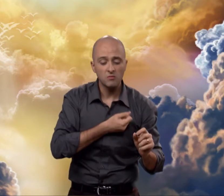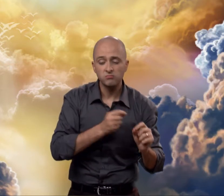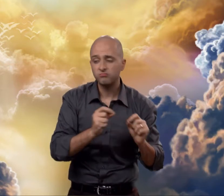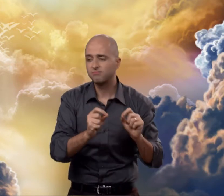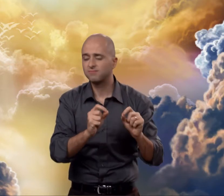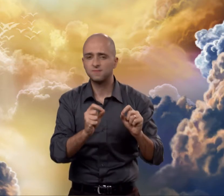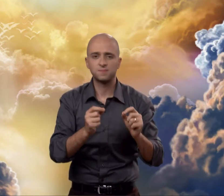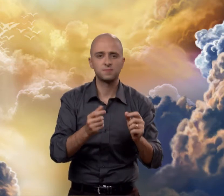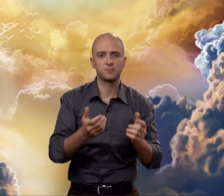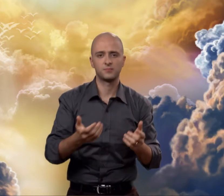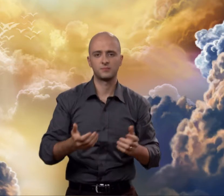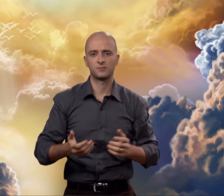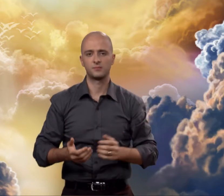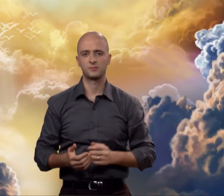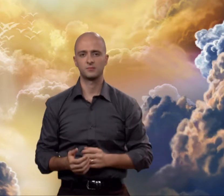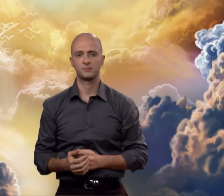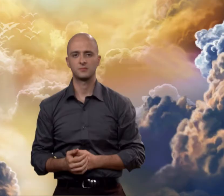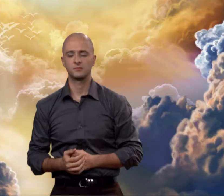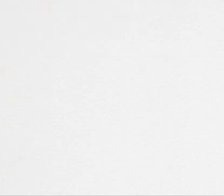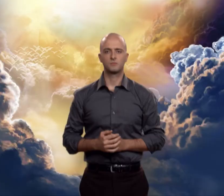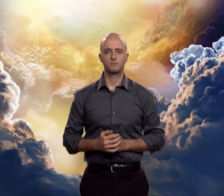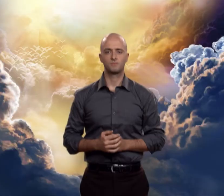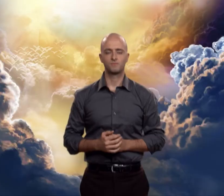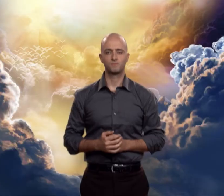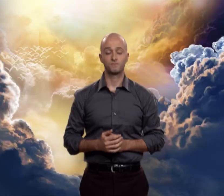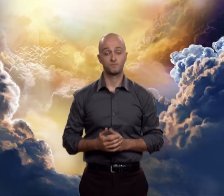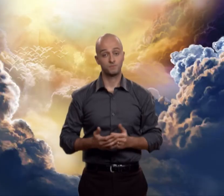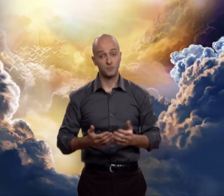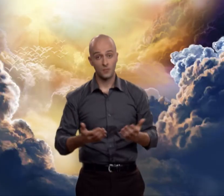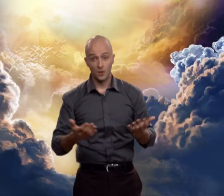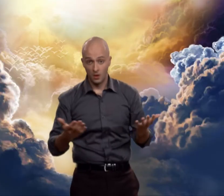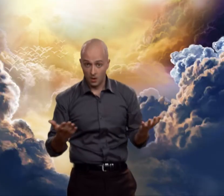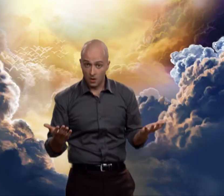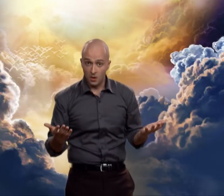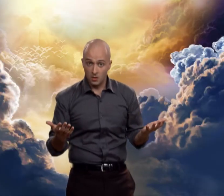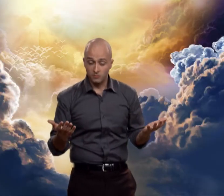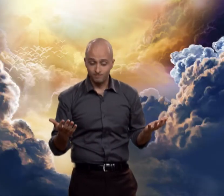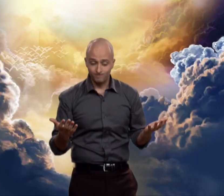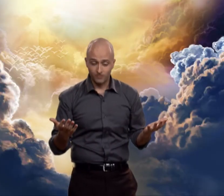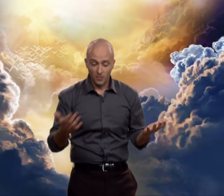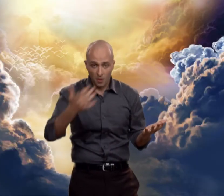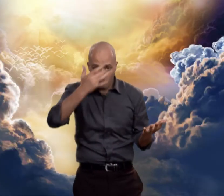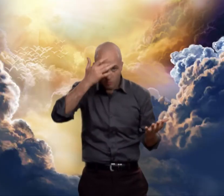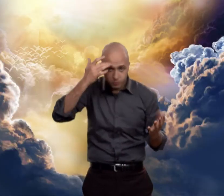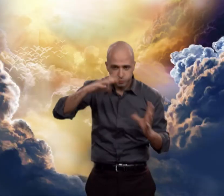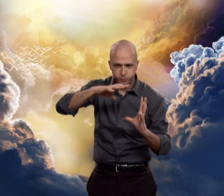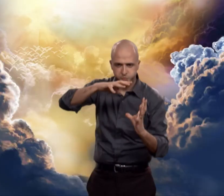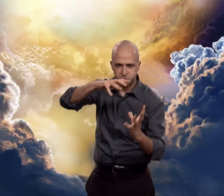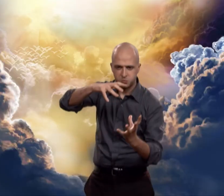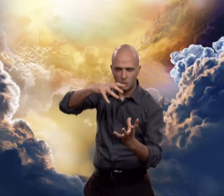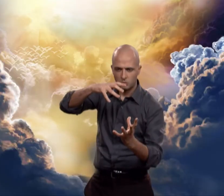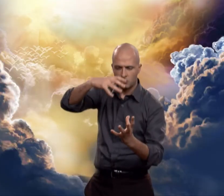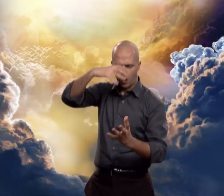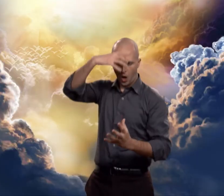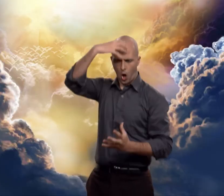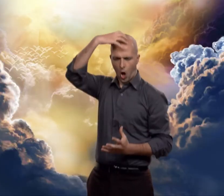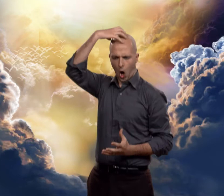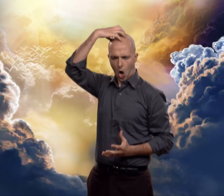das montanhas, em vez de ver o rosto daquele que desprezaram. Eles conhecem aquela voz que penetra no ouvido dos